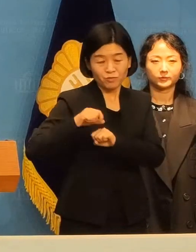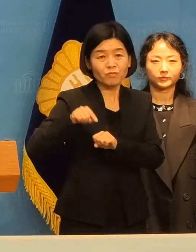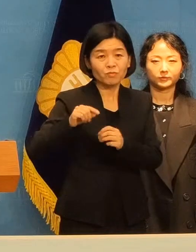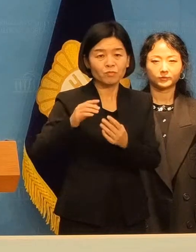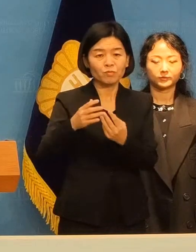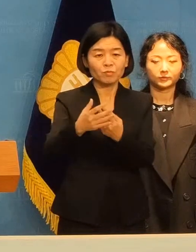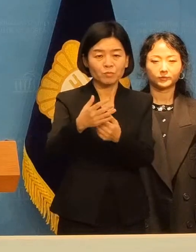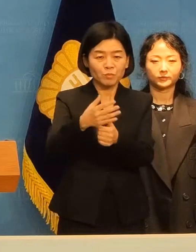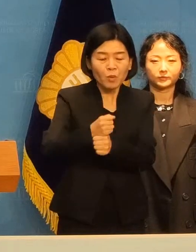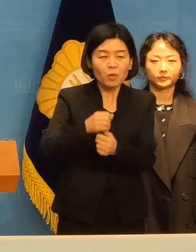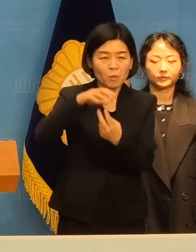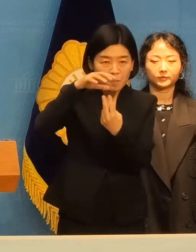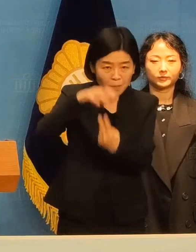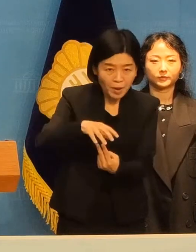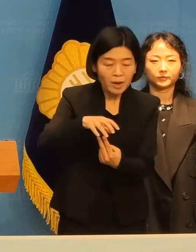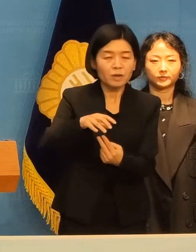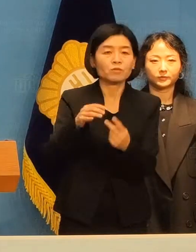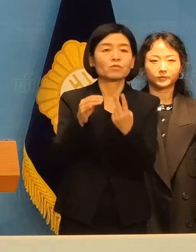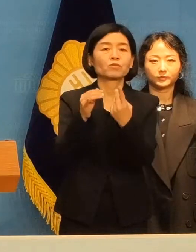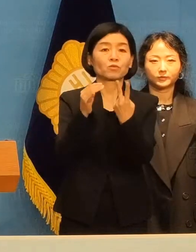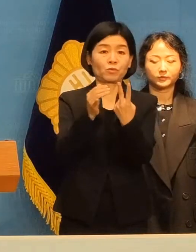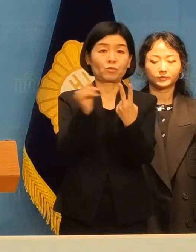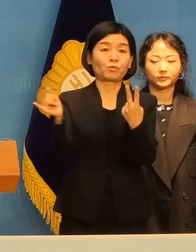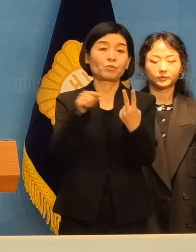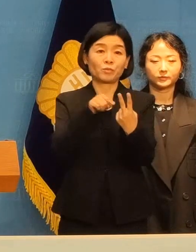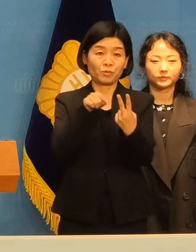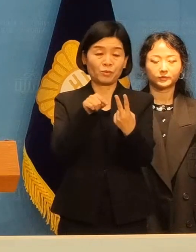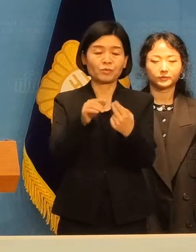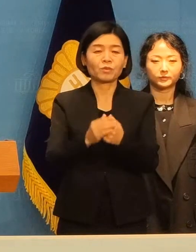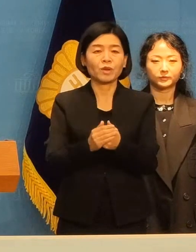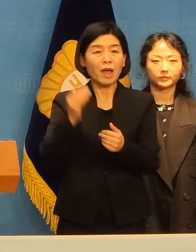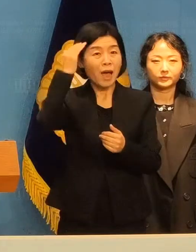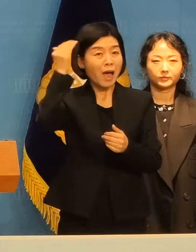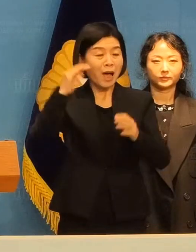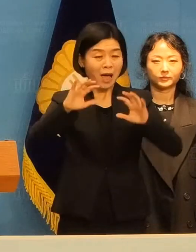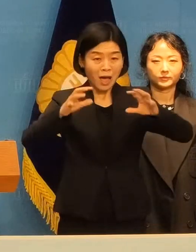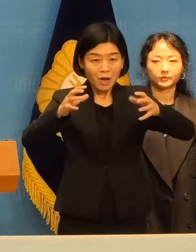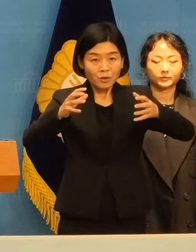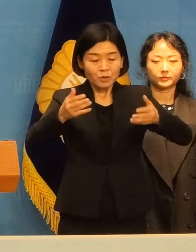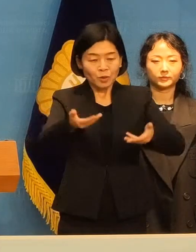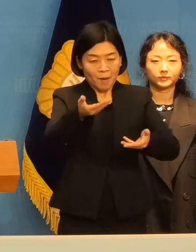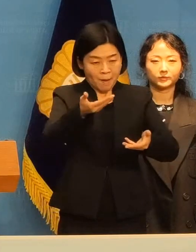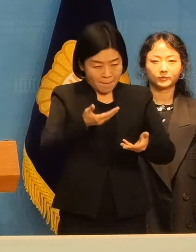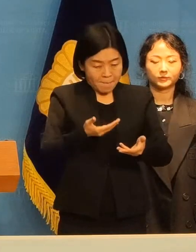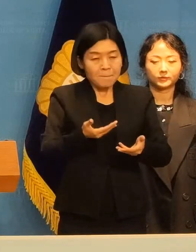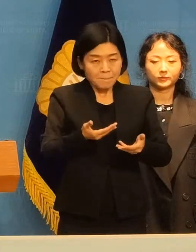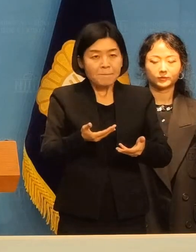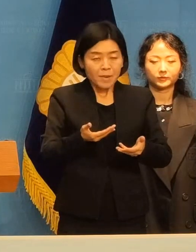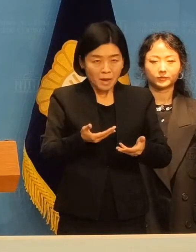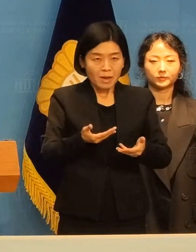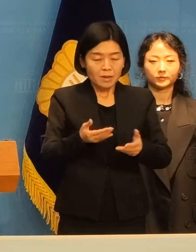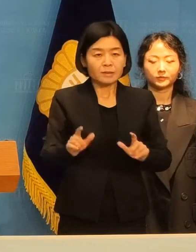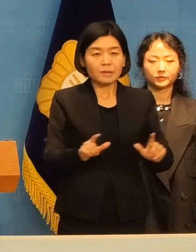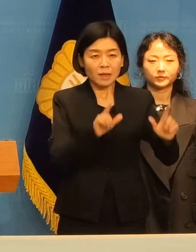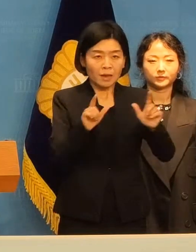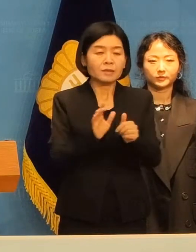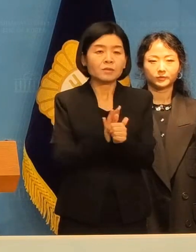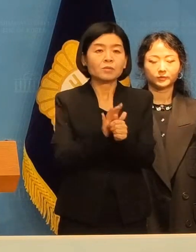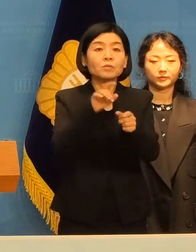백모 씨, 이모 씨를 대한민국의 품으로 송환하기 위한